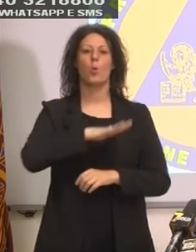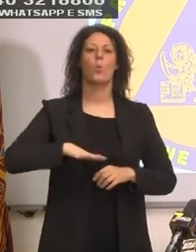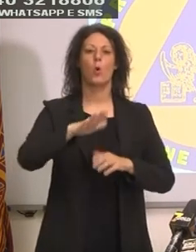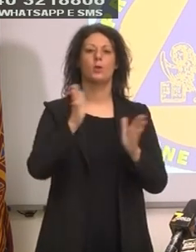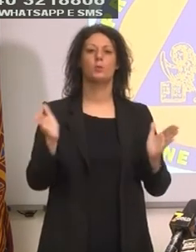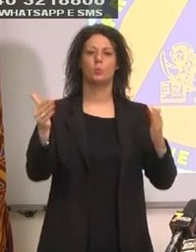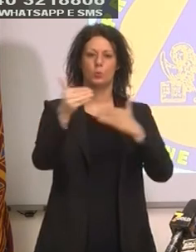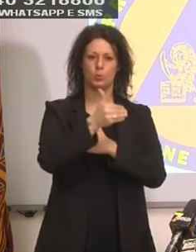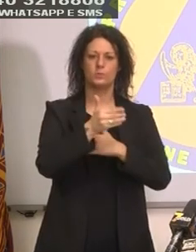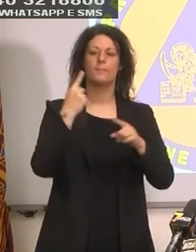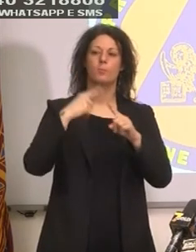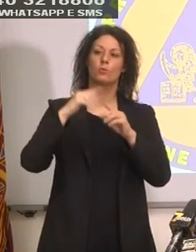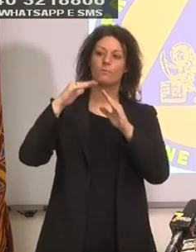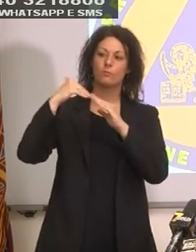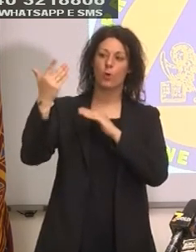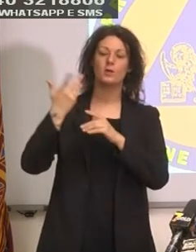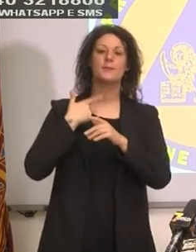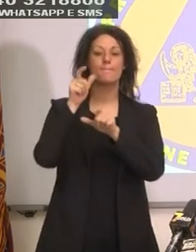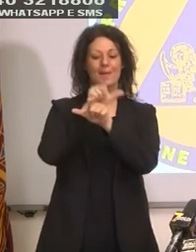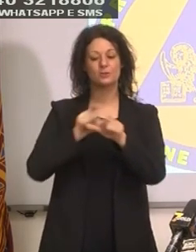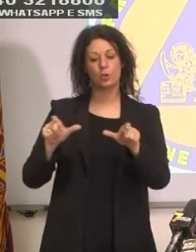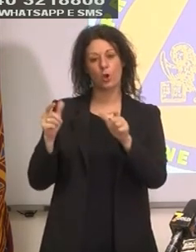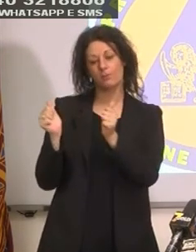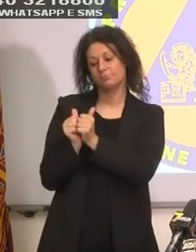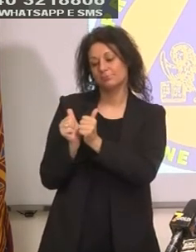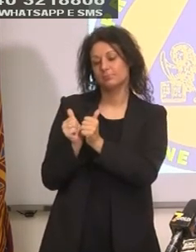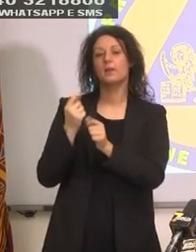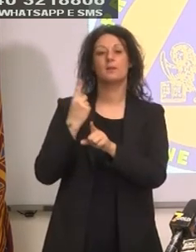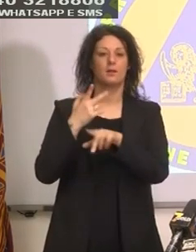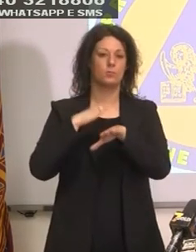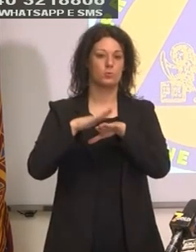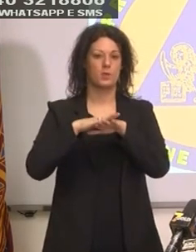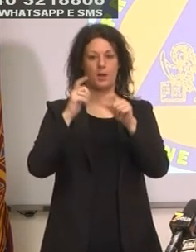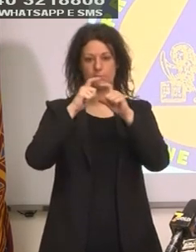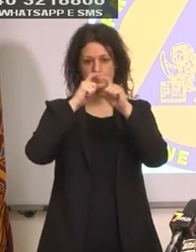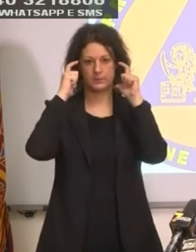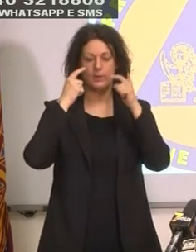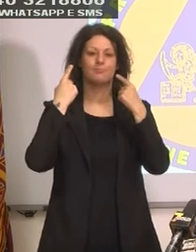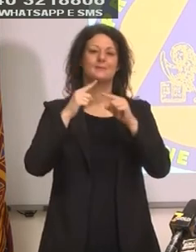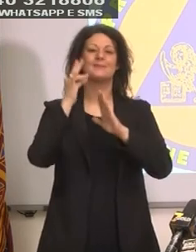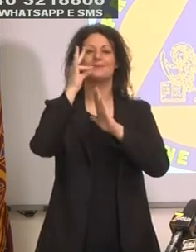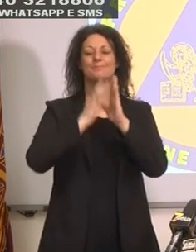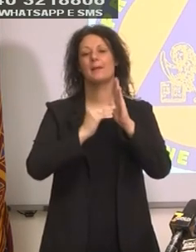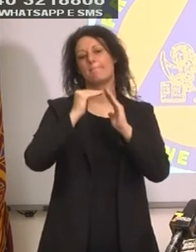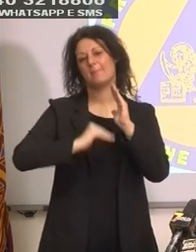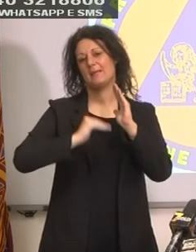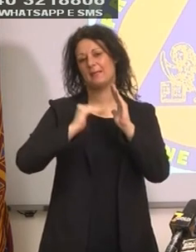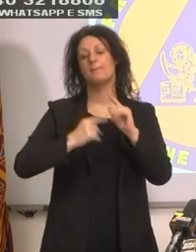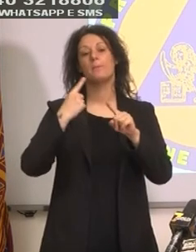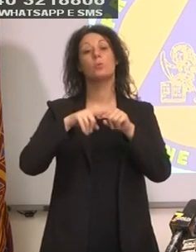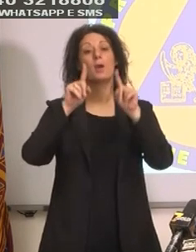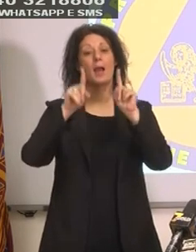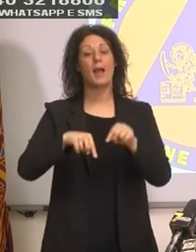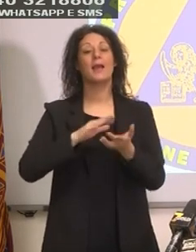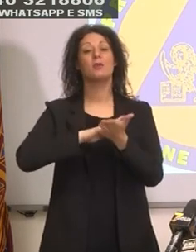luoghi aperti dove c'è assembramento. Insomma, le condizioni minime ovviamente che si consigliano sono dell'igiene delle mani